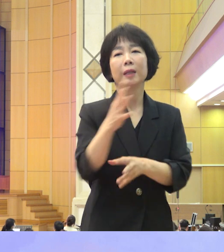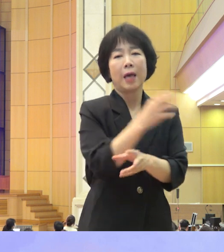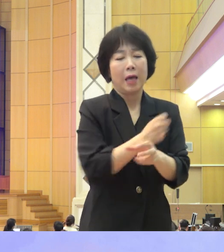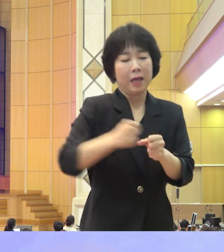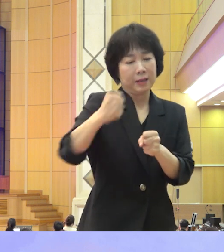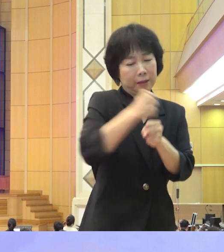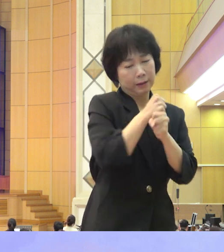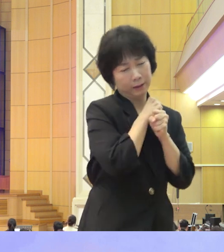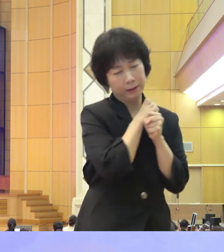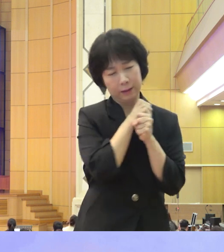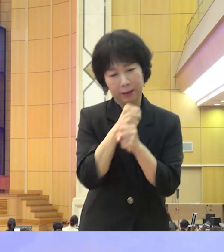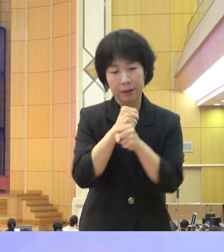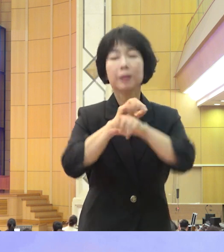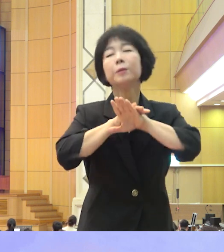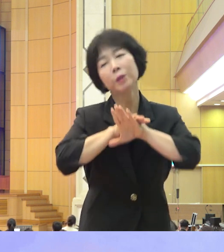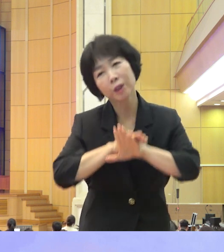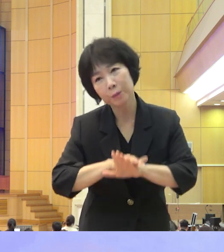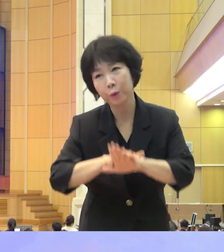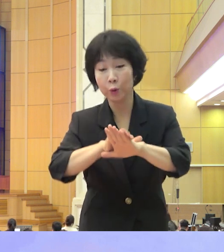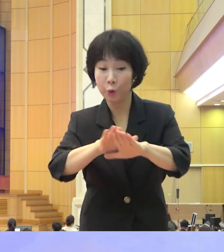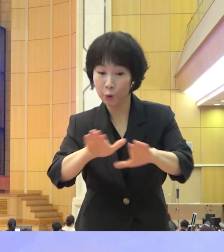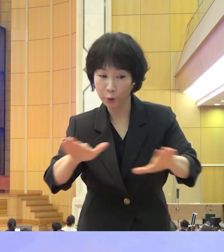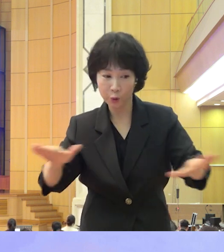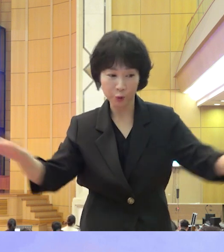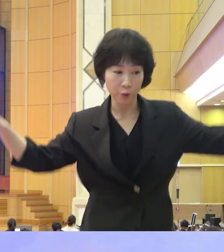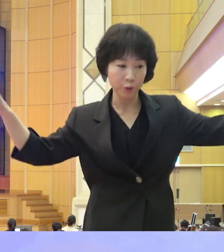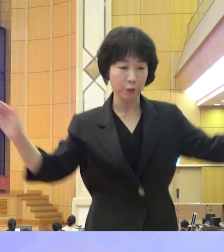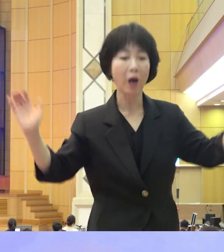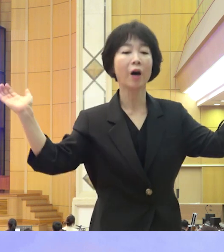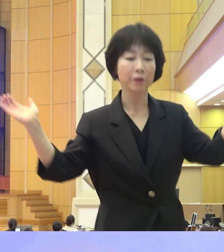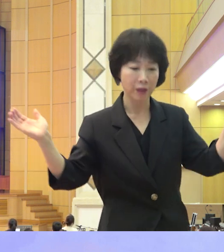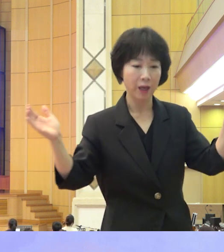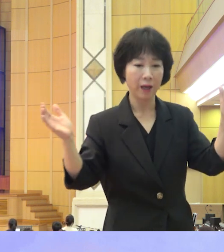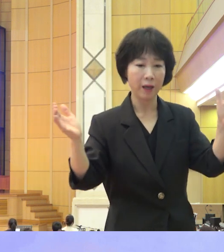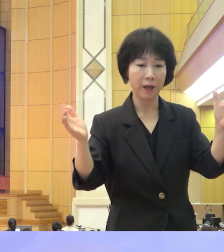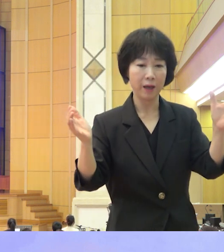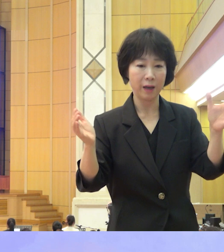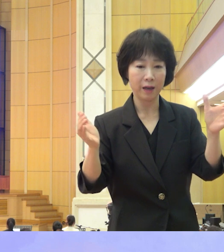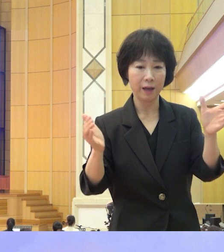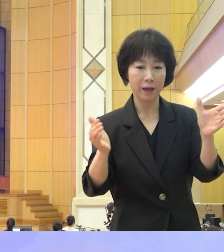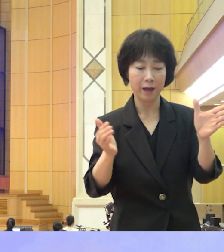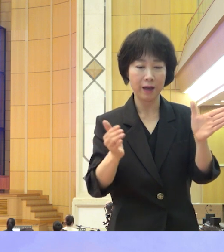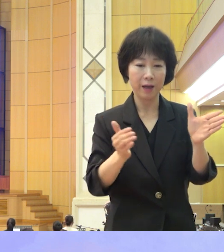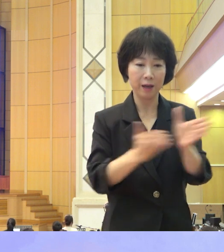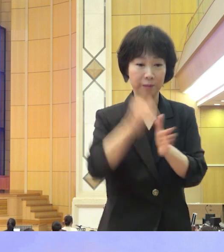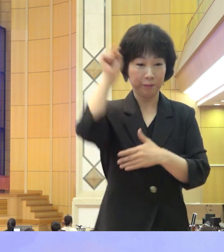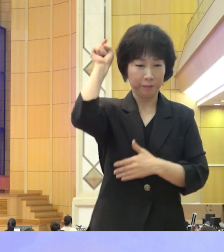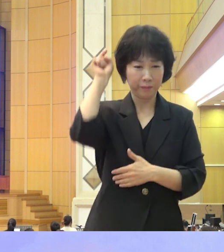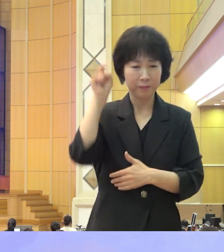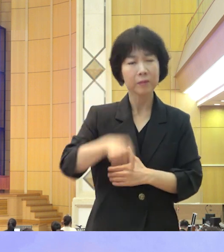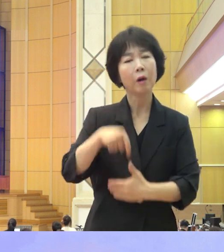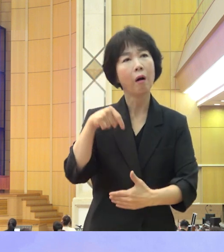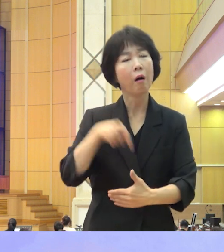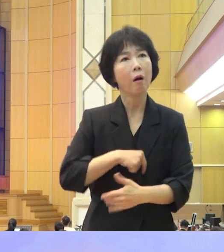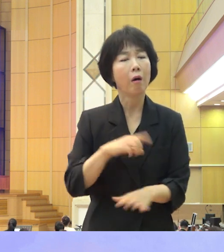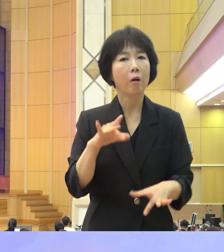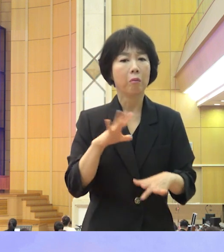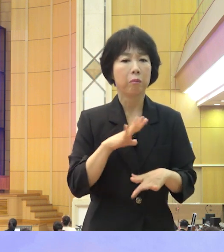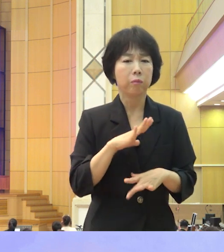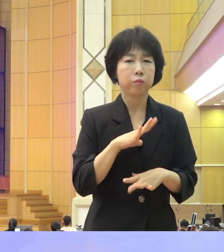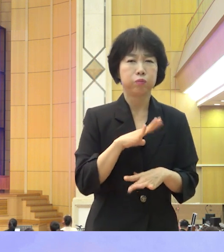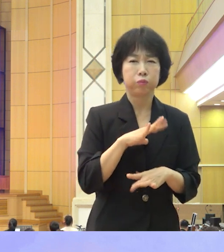나가 내 짐을 분 그 두려움이 변하여,